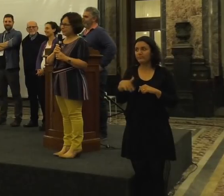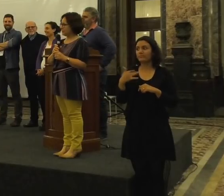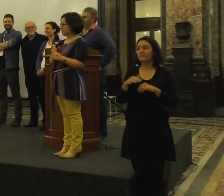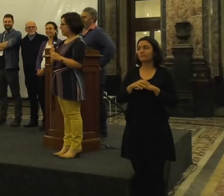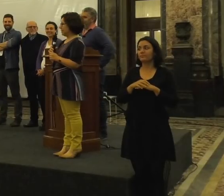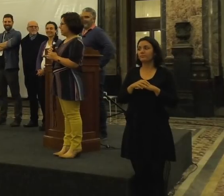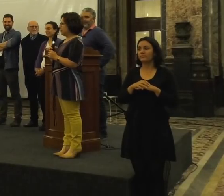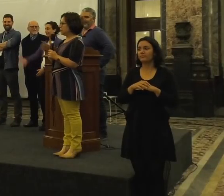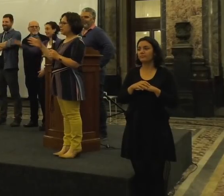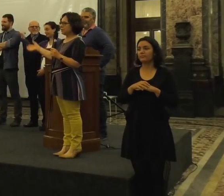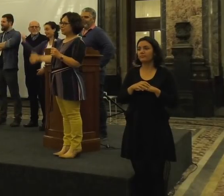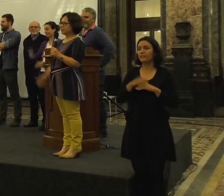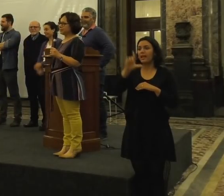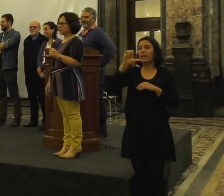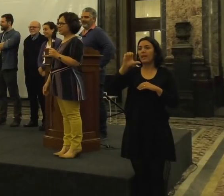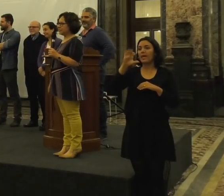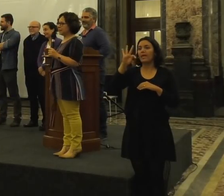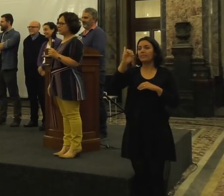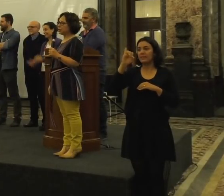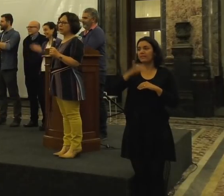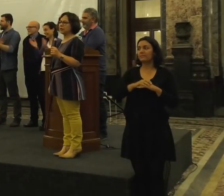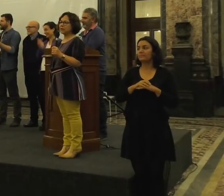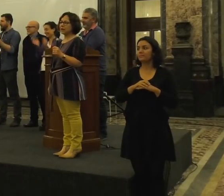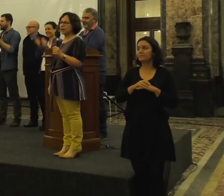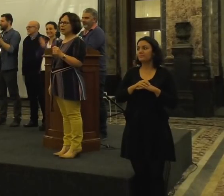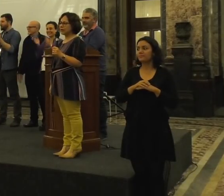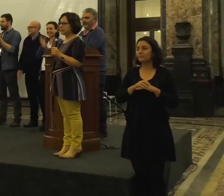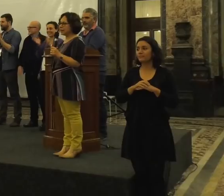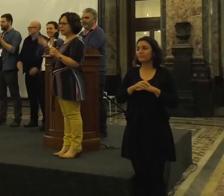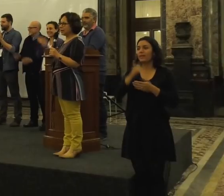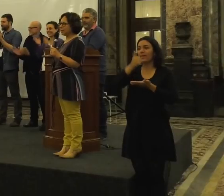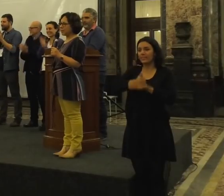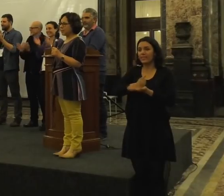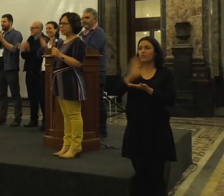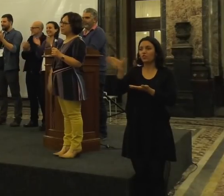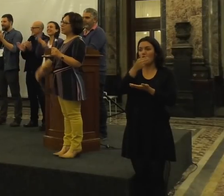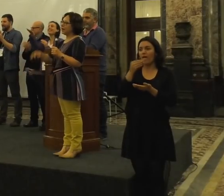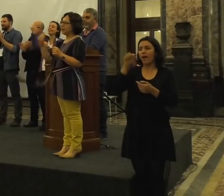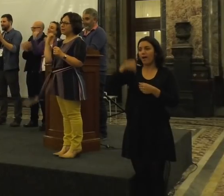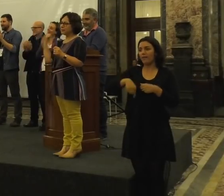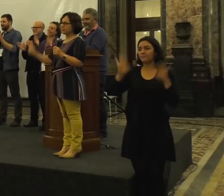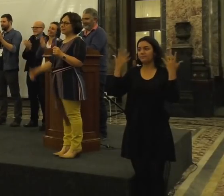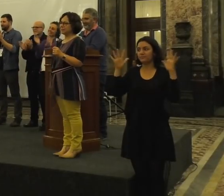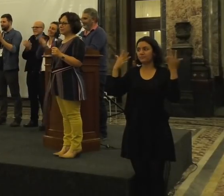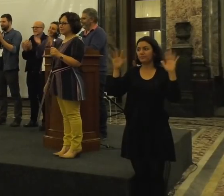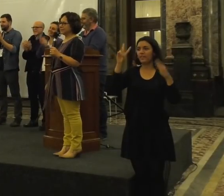capas. Leti, todas las que estén acá, Sara, dale.